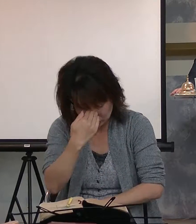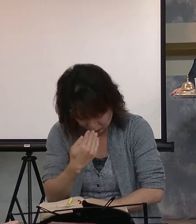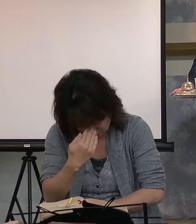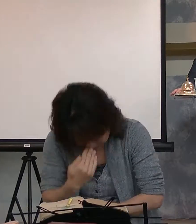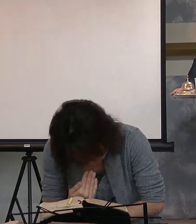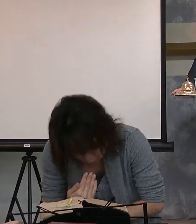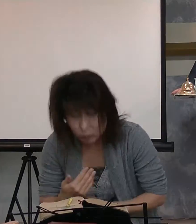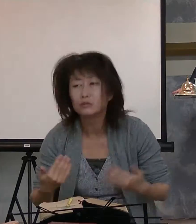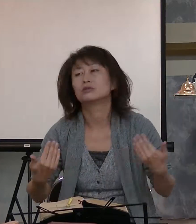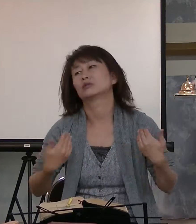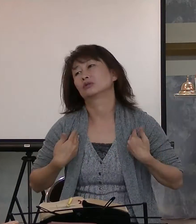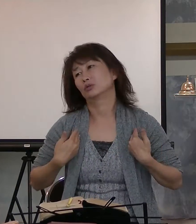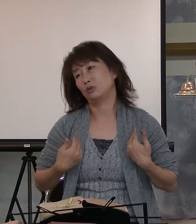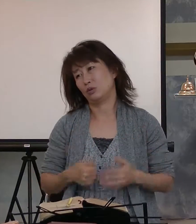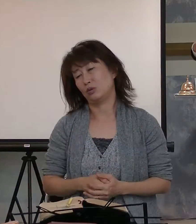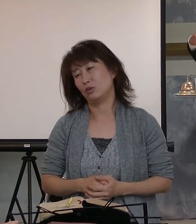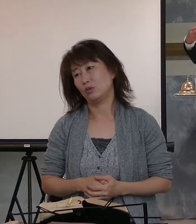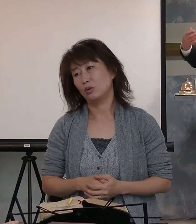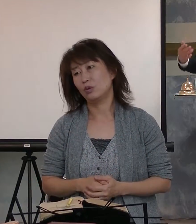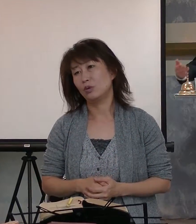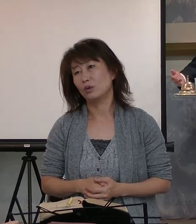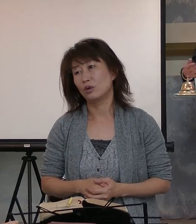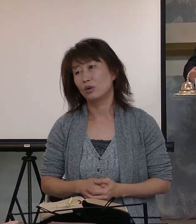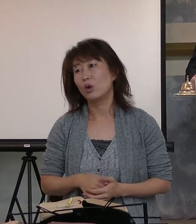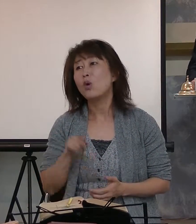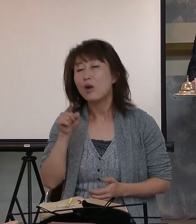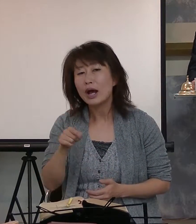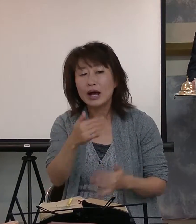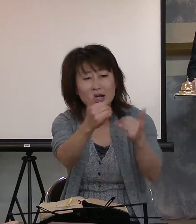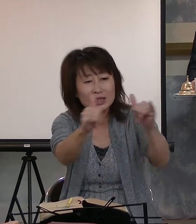それが人々に仕